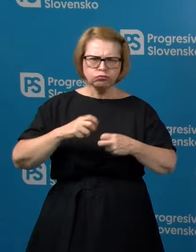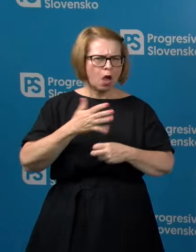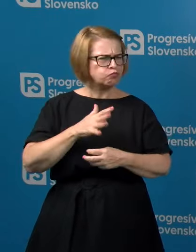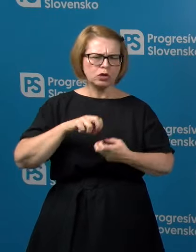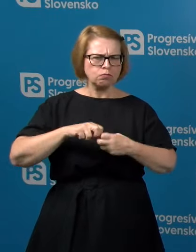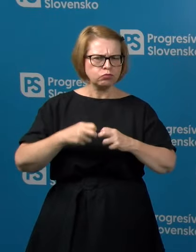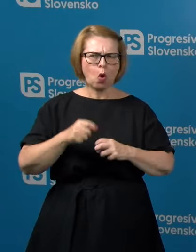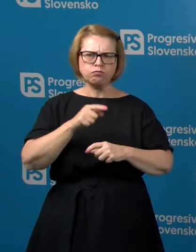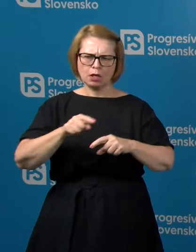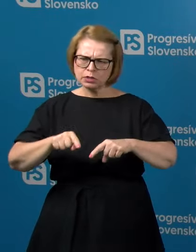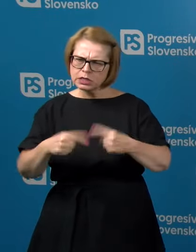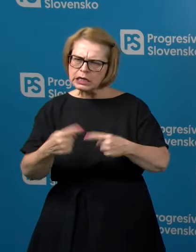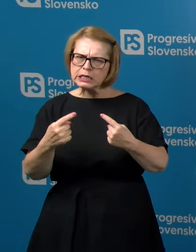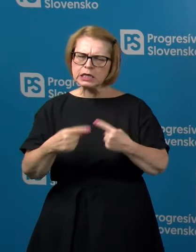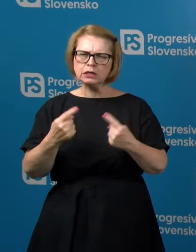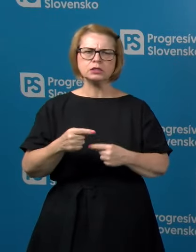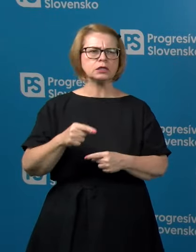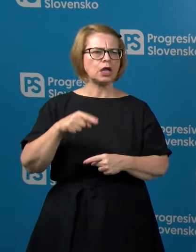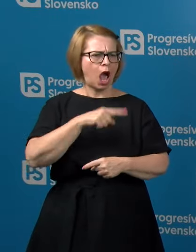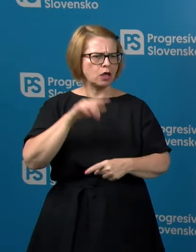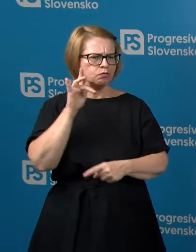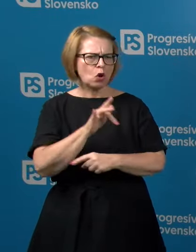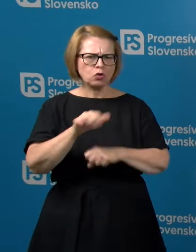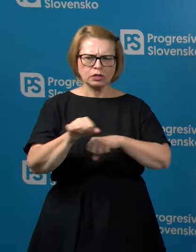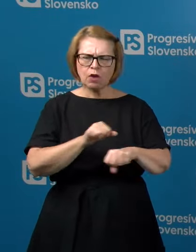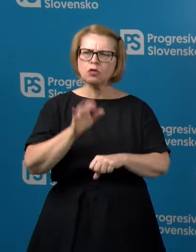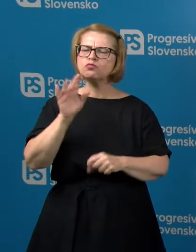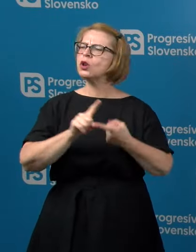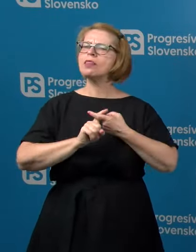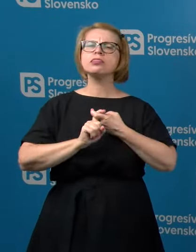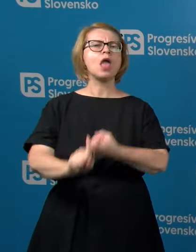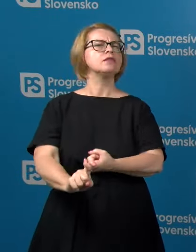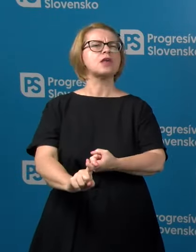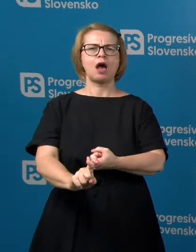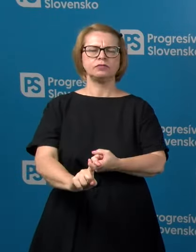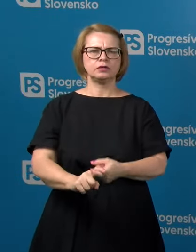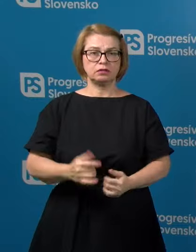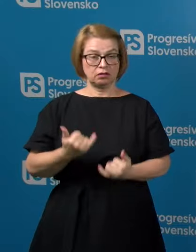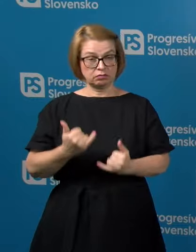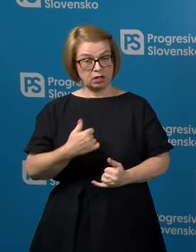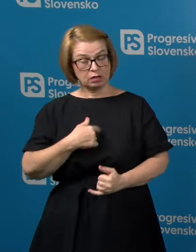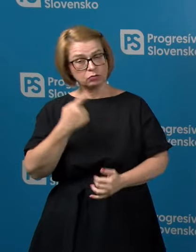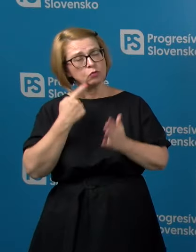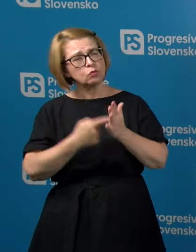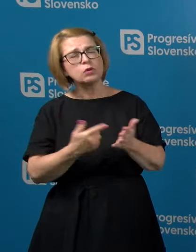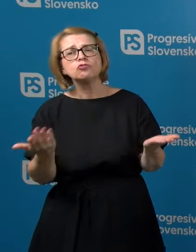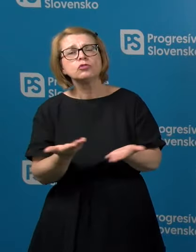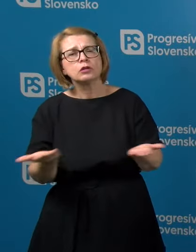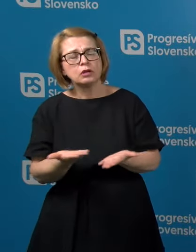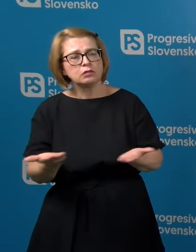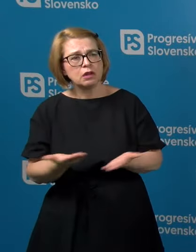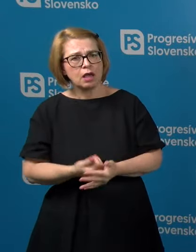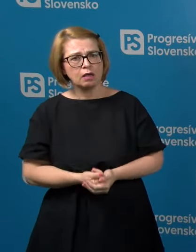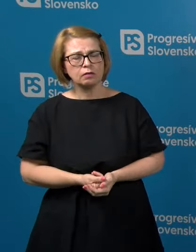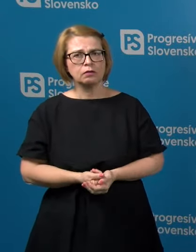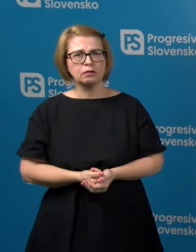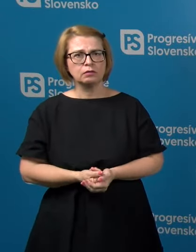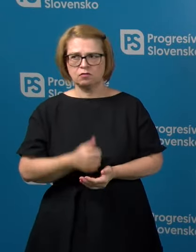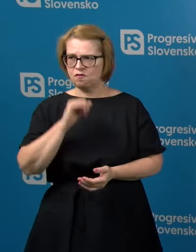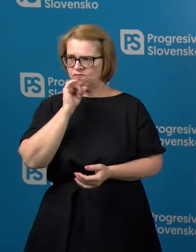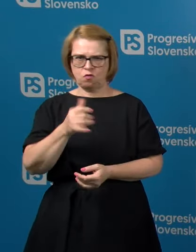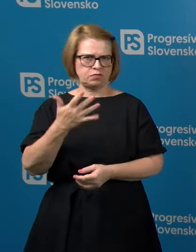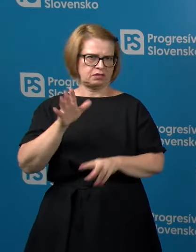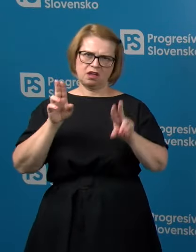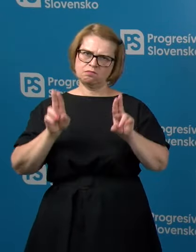aj voči vláde, z ktorej vyšiel. Že bude nezávislý. Myslím opäť, že tieto posledné dni ukázali, že tomu tak